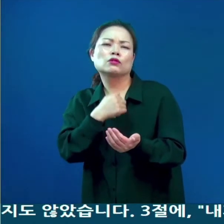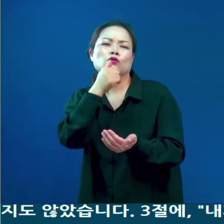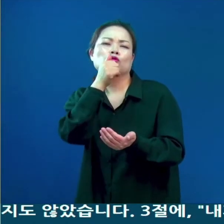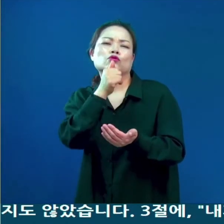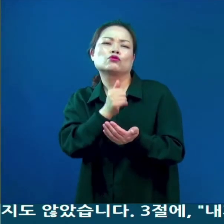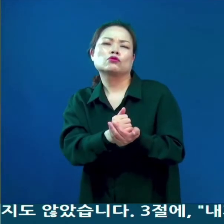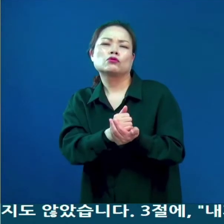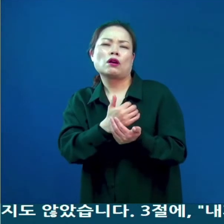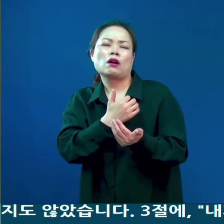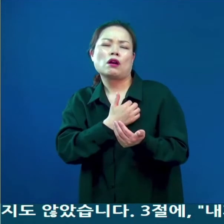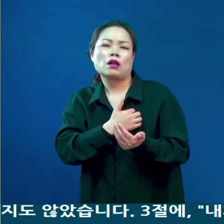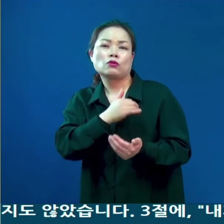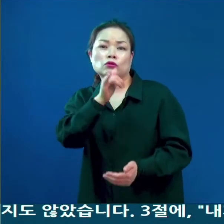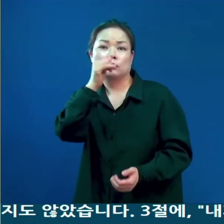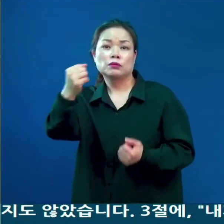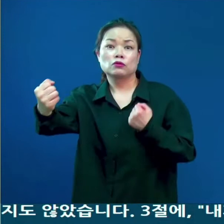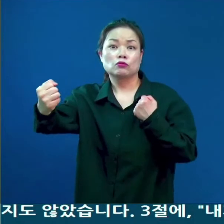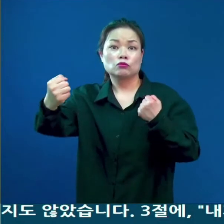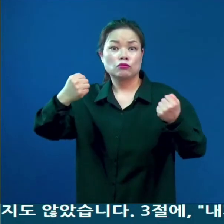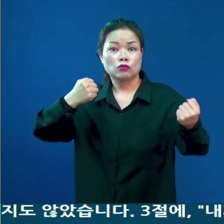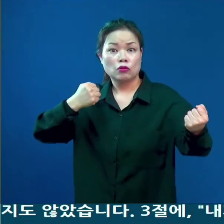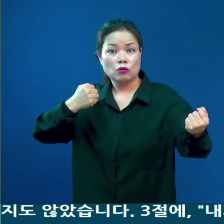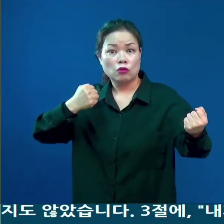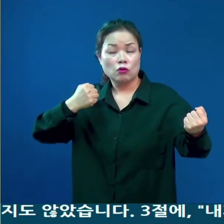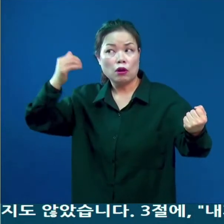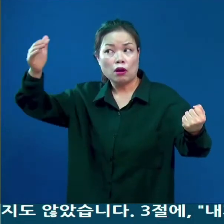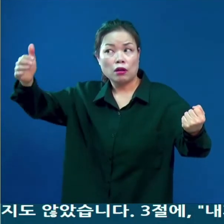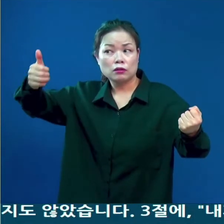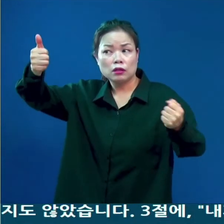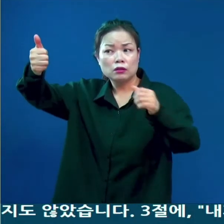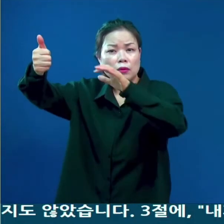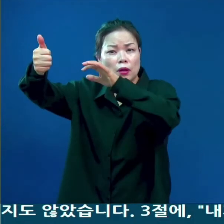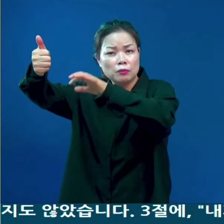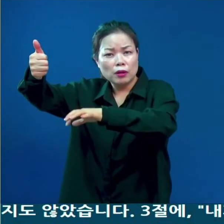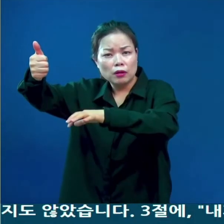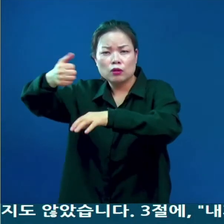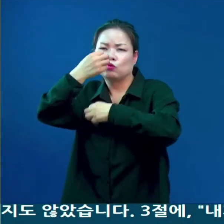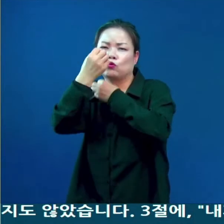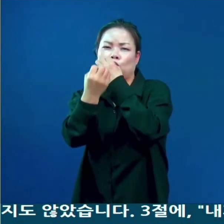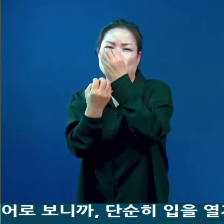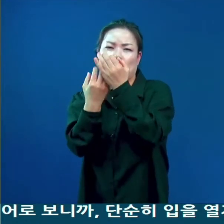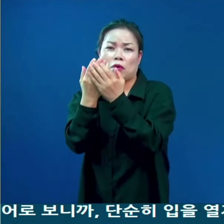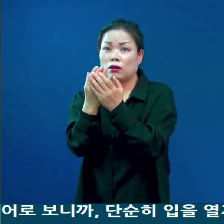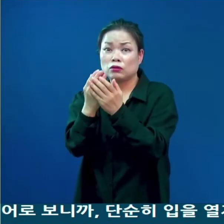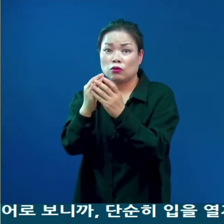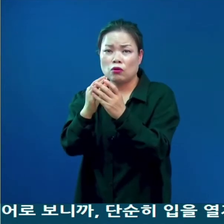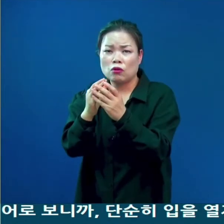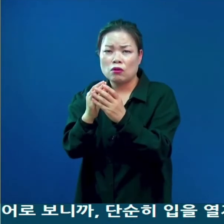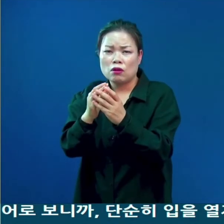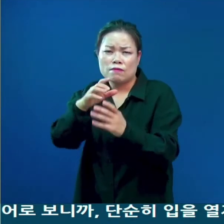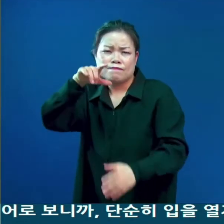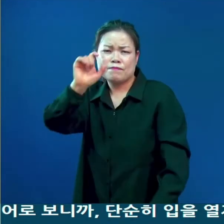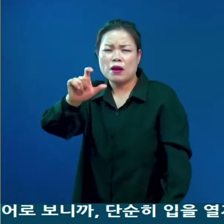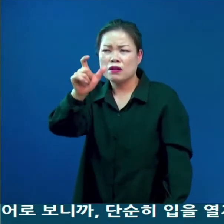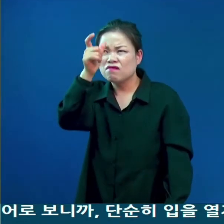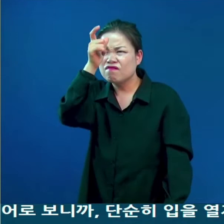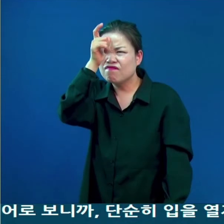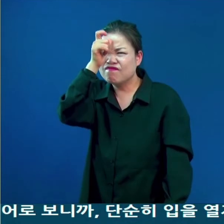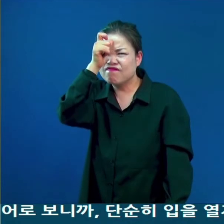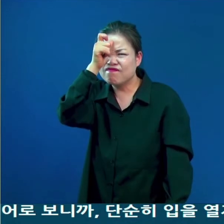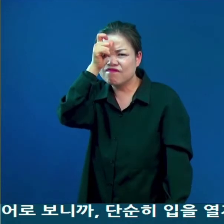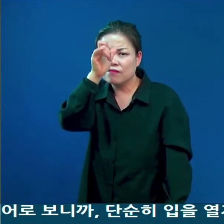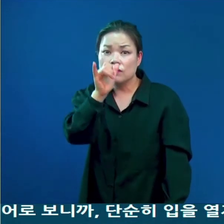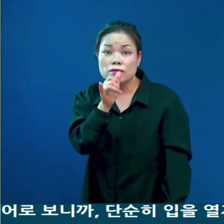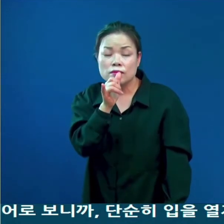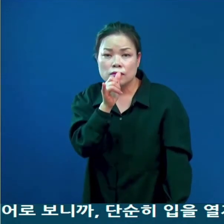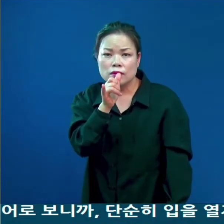죄를 알고 있음에도 불구하고 하나님 앞에 고백하지 않고 완고하게 버티고 있다는